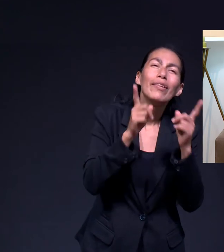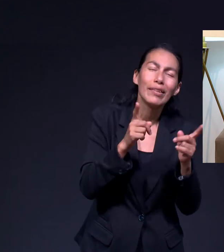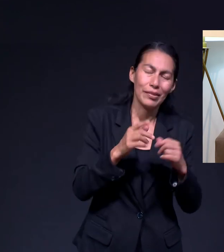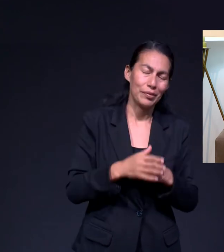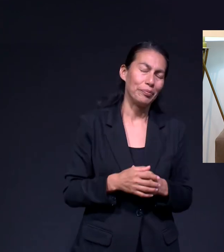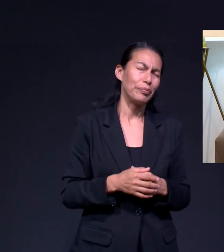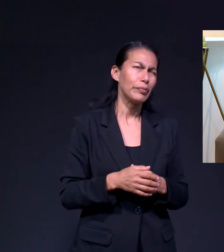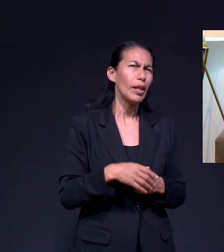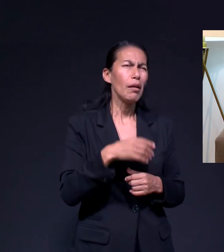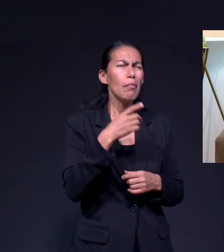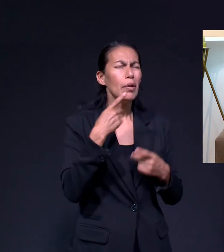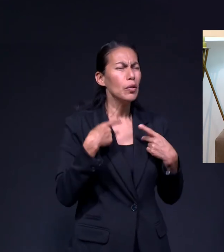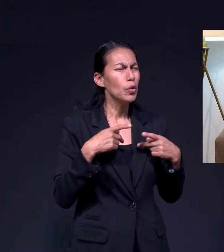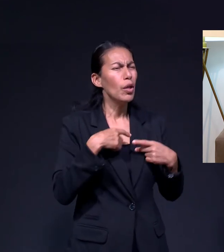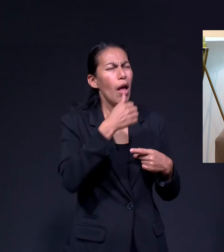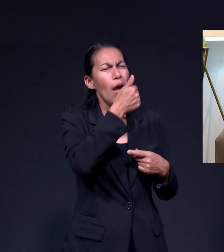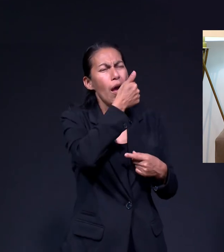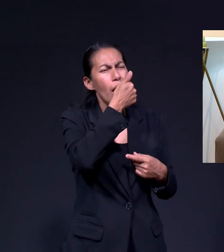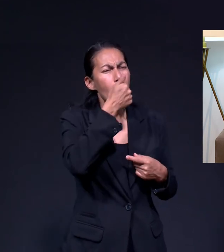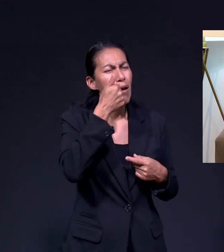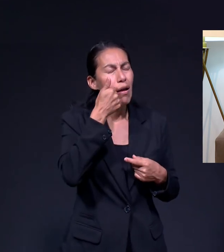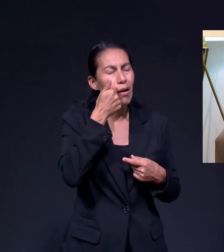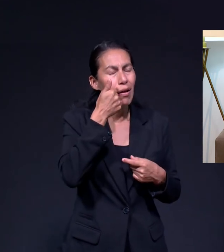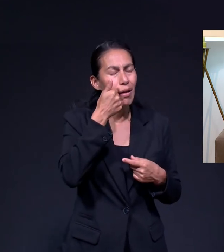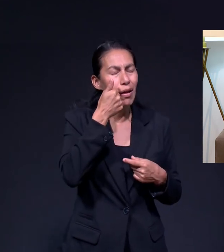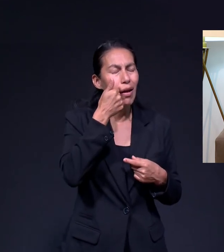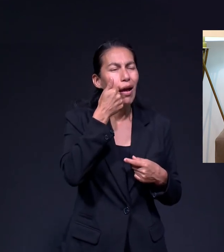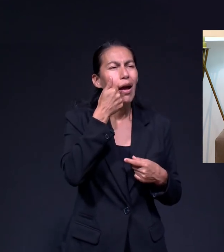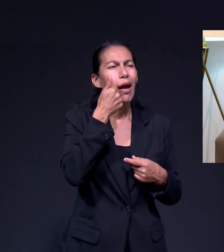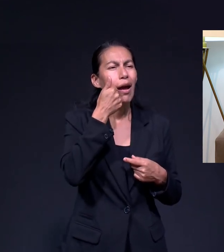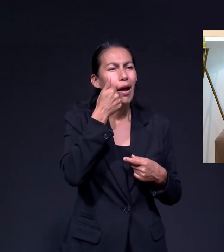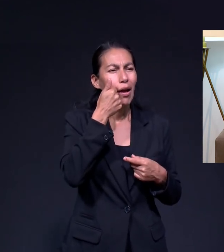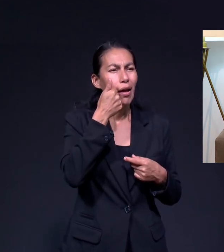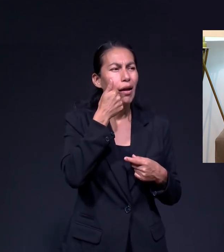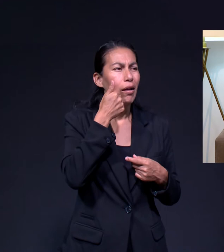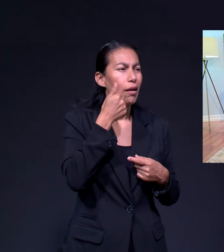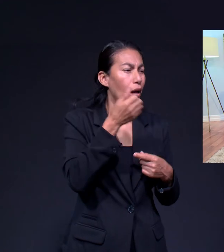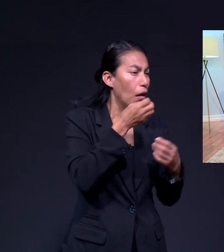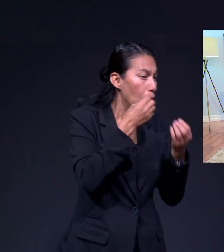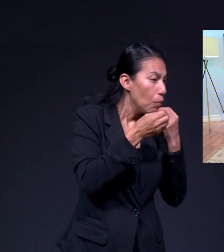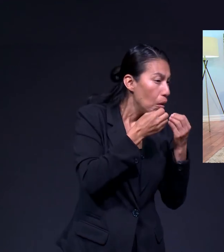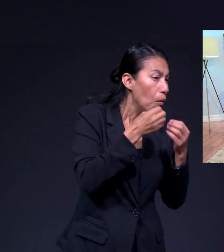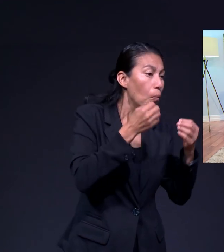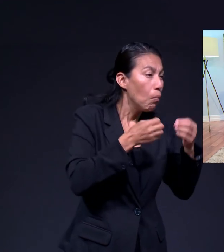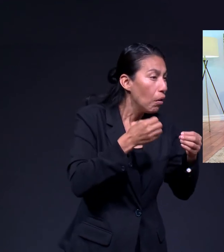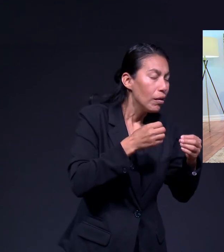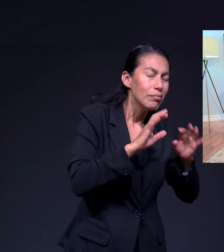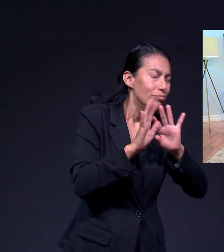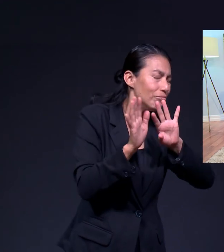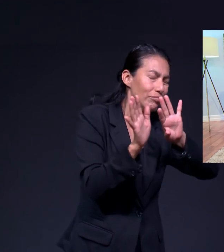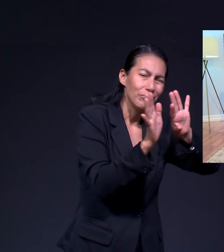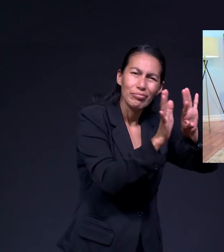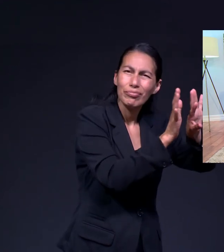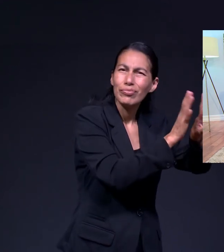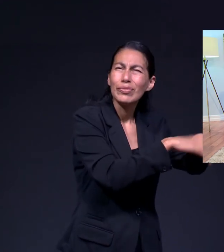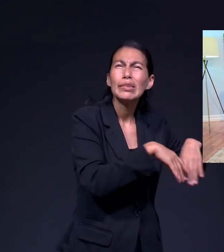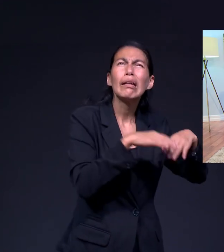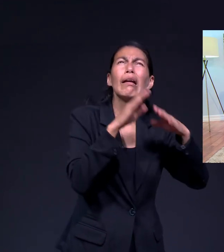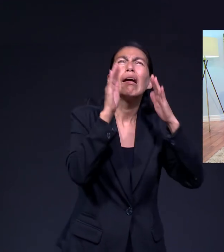otro propósito entonces cuando uno ayuna se pone una actitud de escuchar atentamente